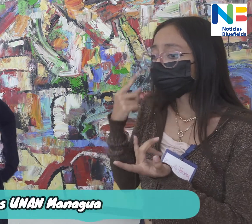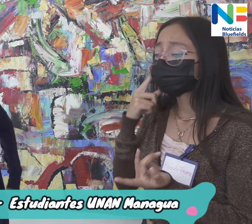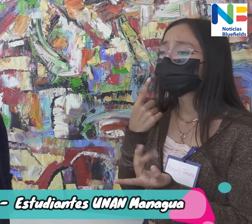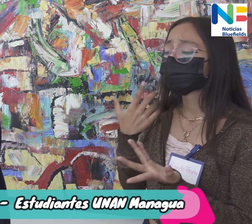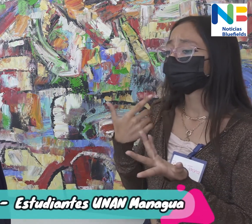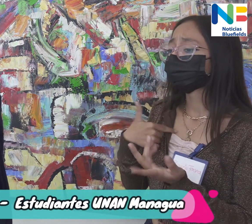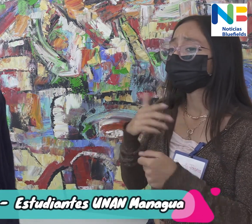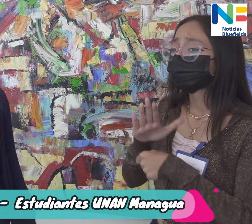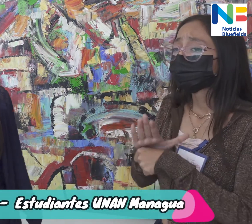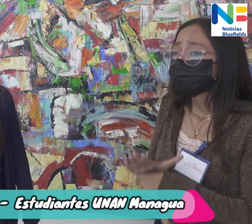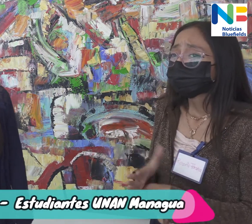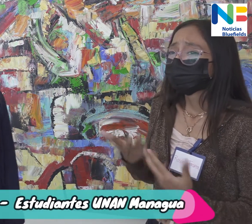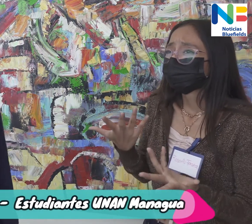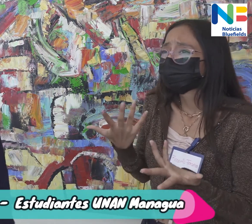Creo que